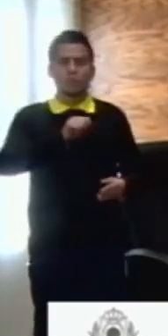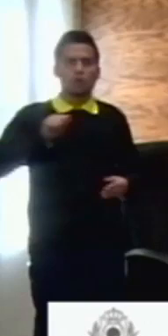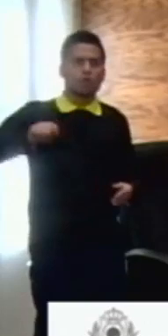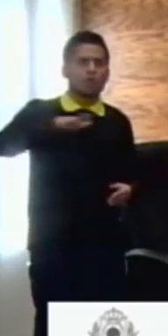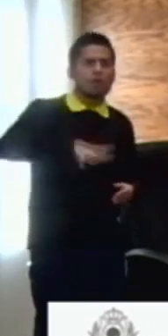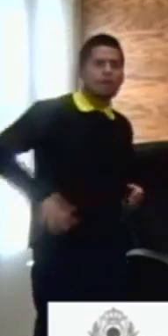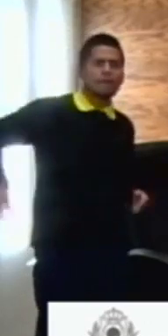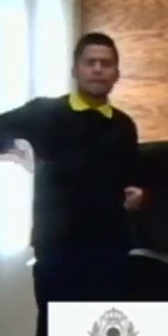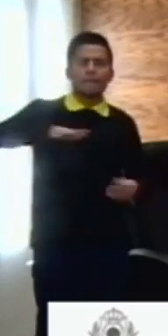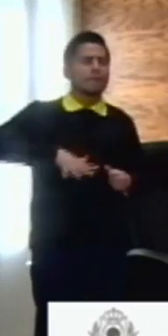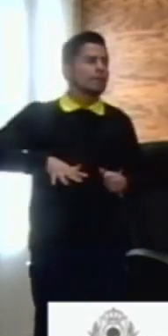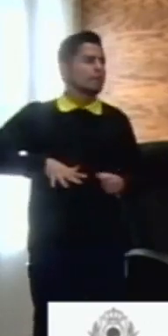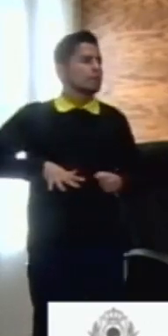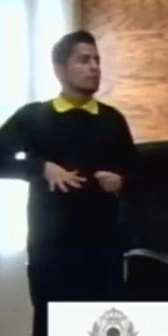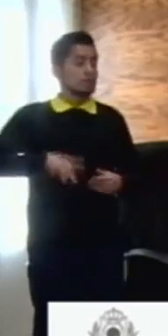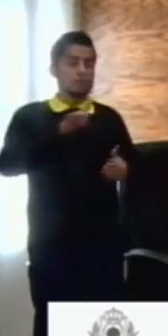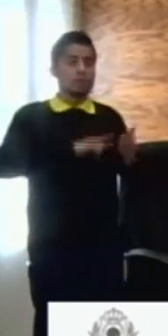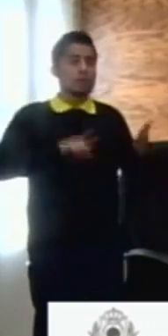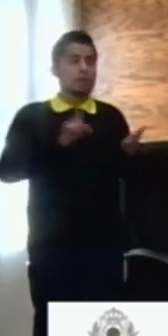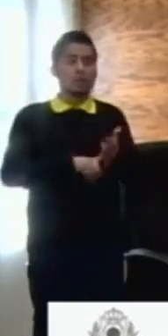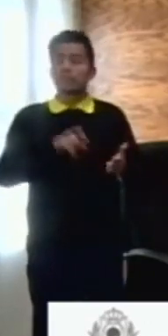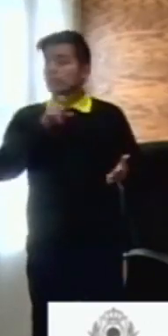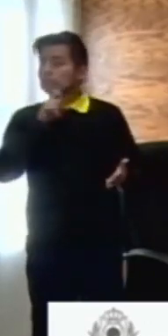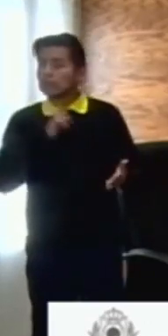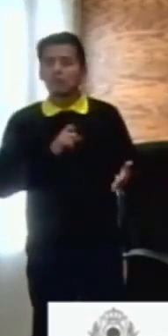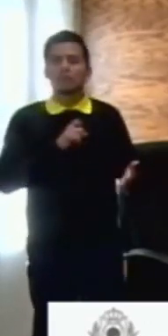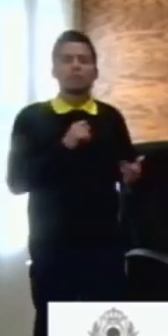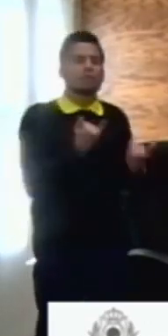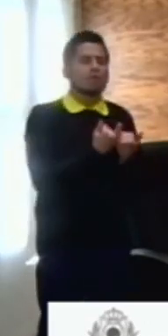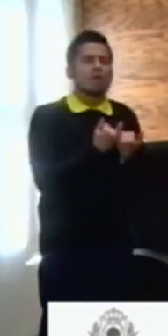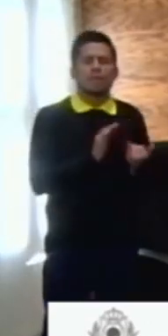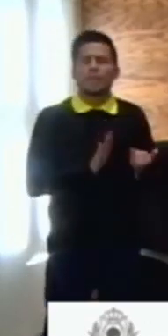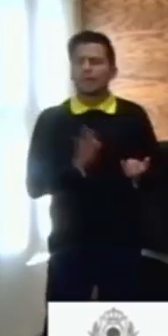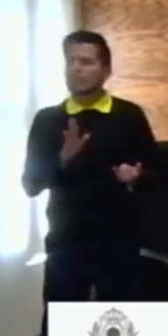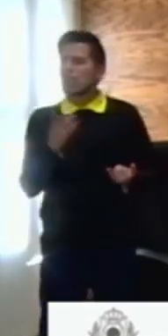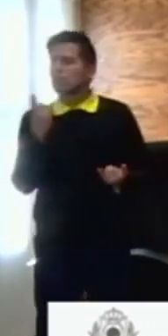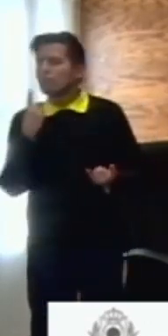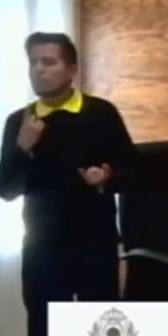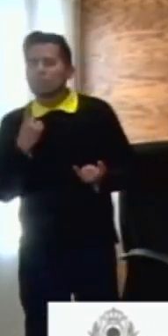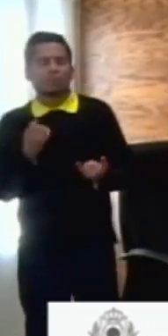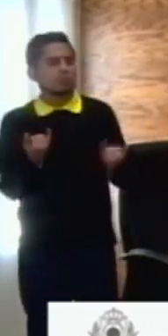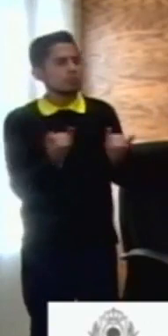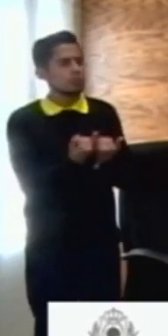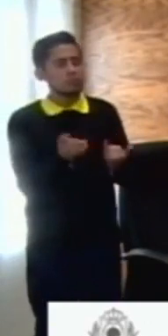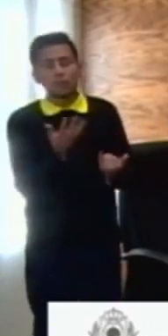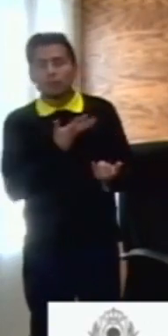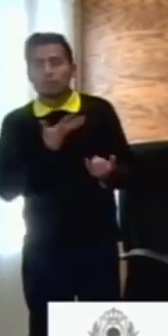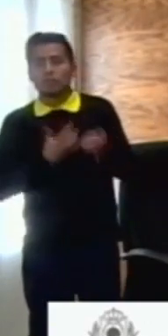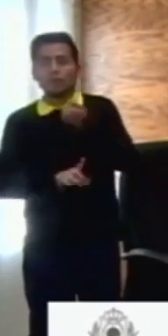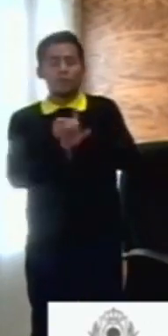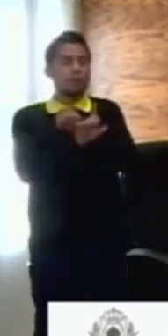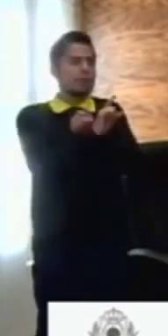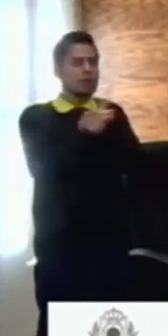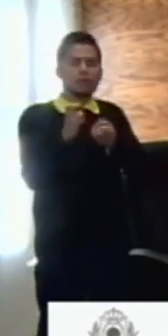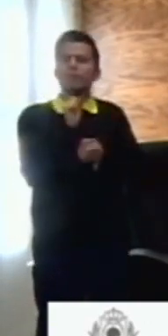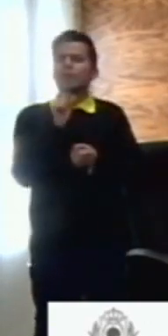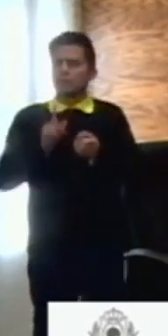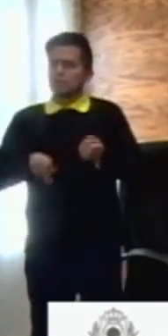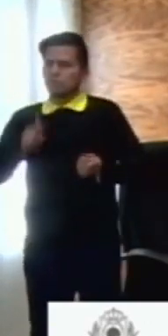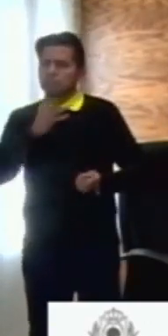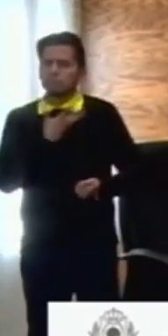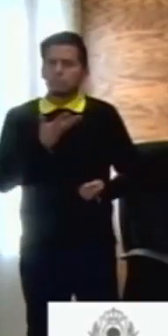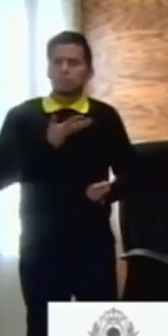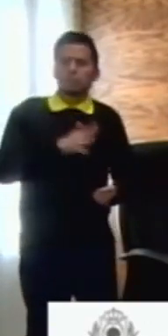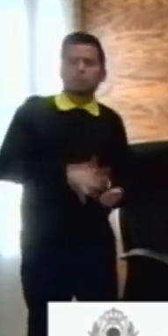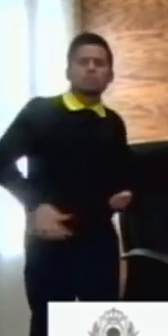Lagunera es una zona árida de un clima muy seco Con escasa precipitación pero sin embargo soporta a una de